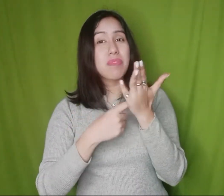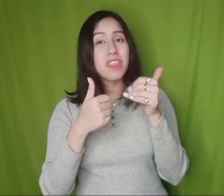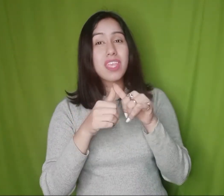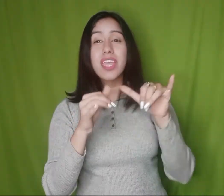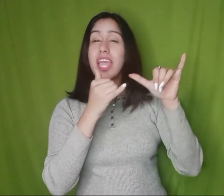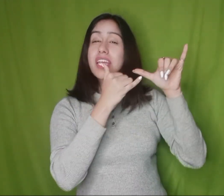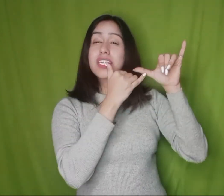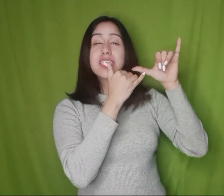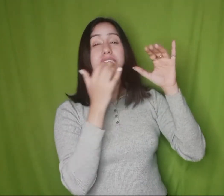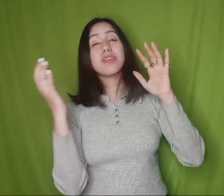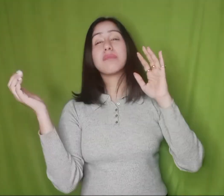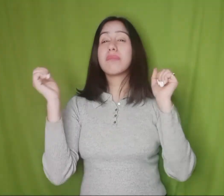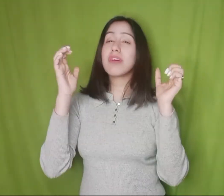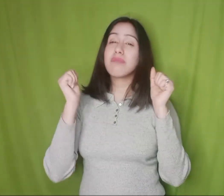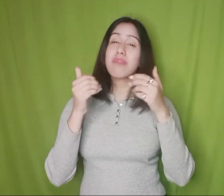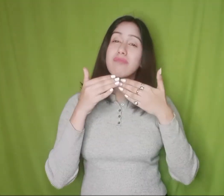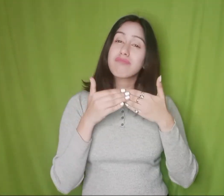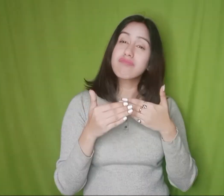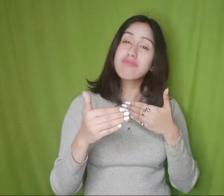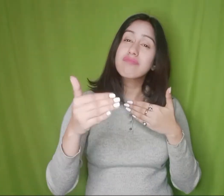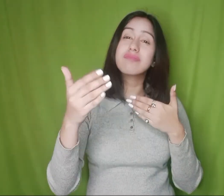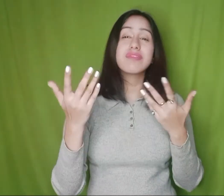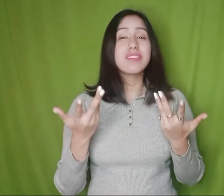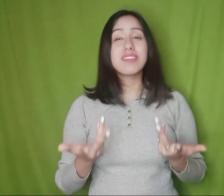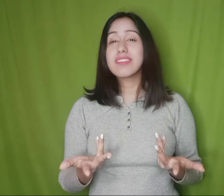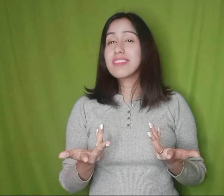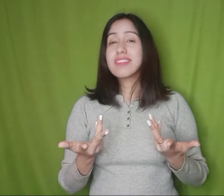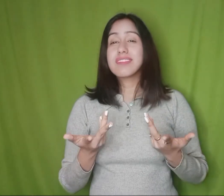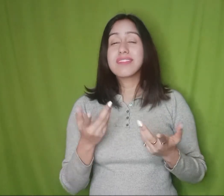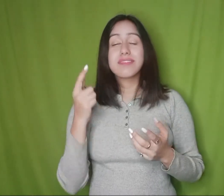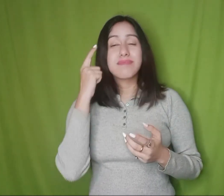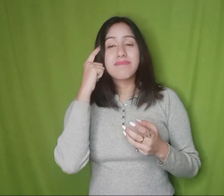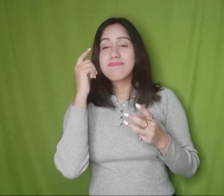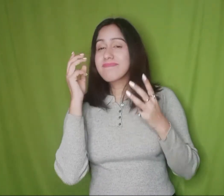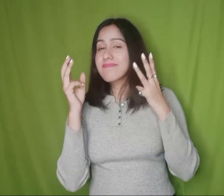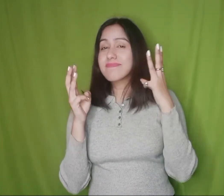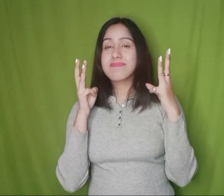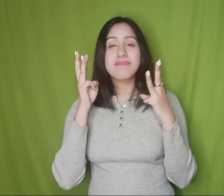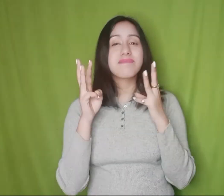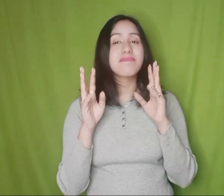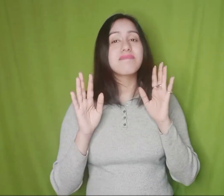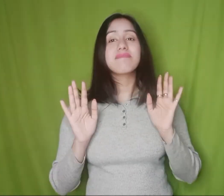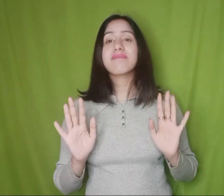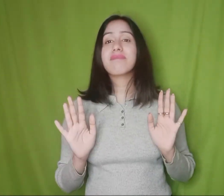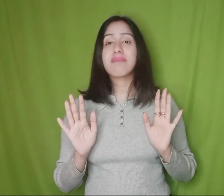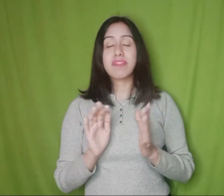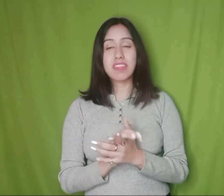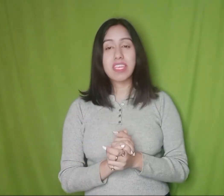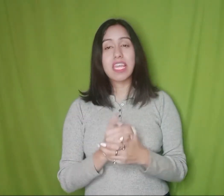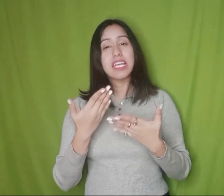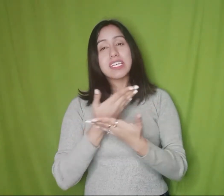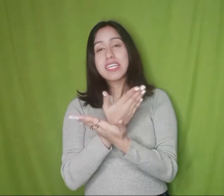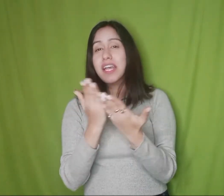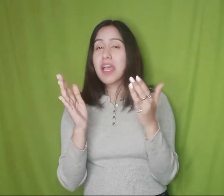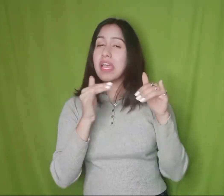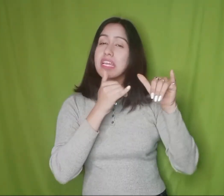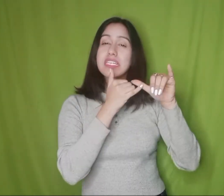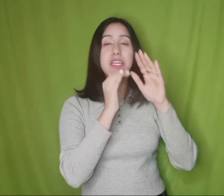बांध दी थी। पर समस्या तो ये थी कि मीरा की कृष्णा भक्ति महल की दीवारों तक ही सीमित नहीं थी। वो